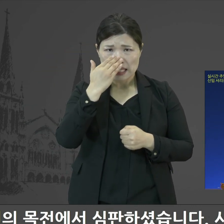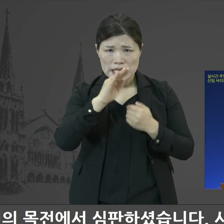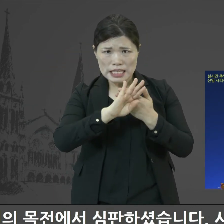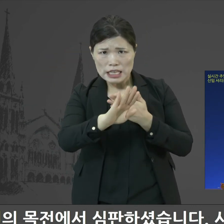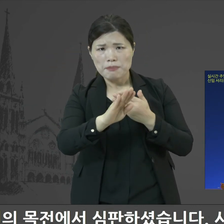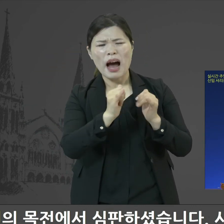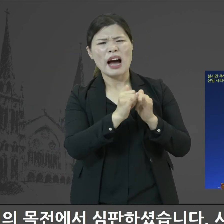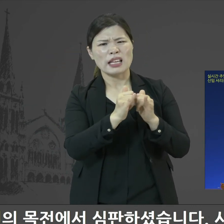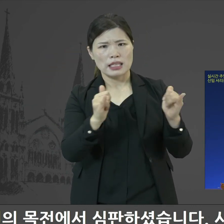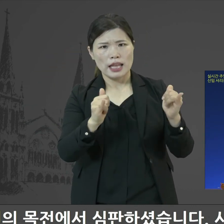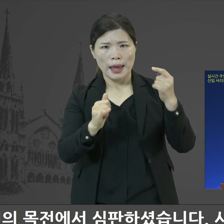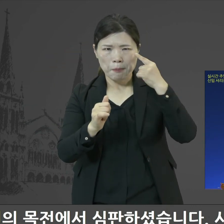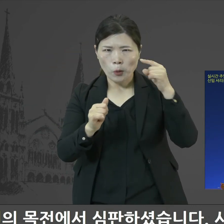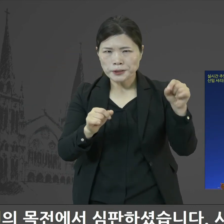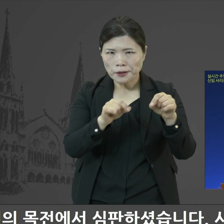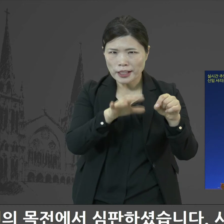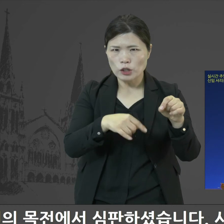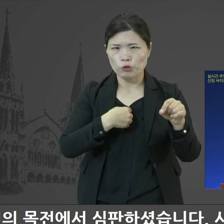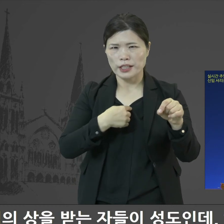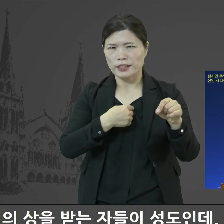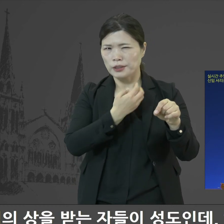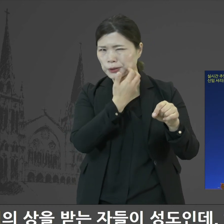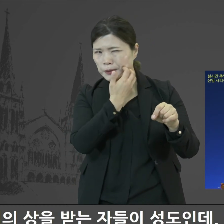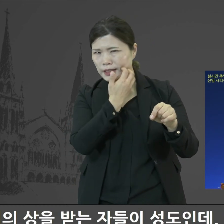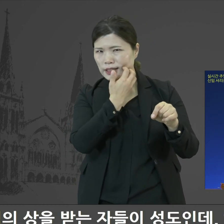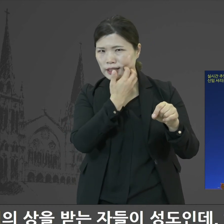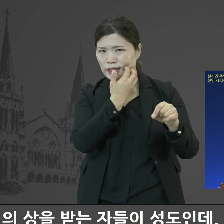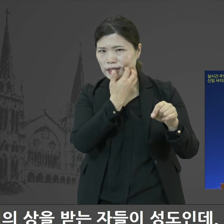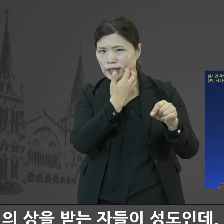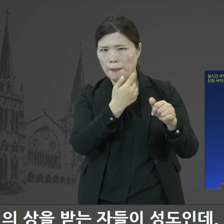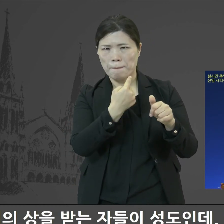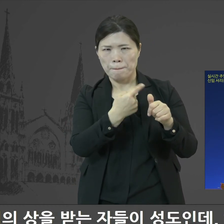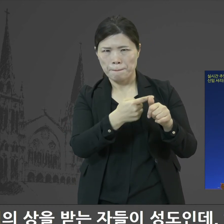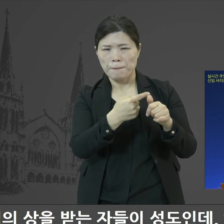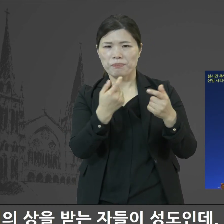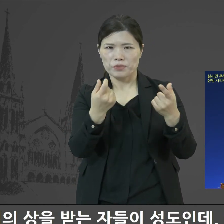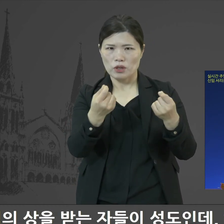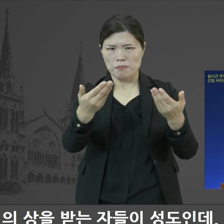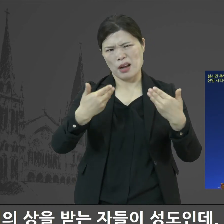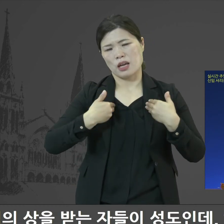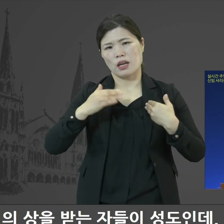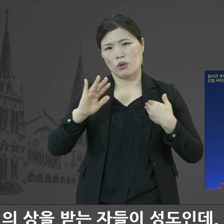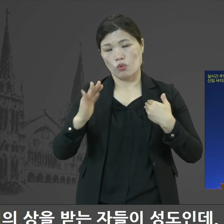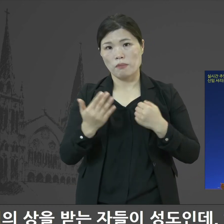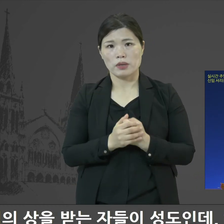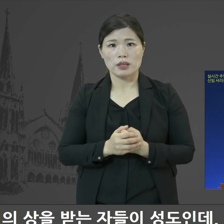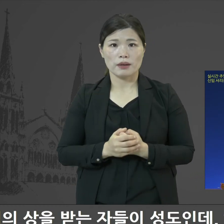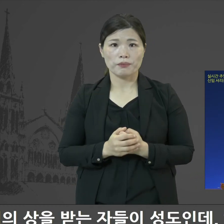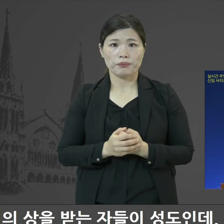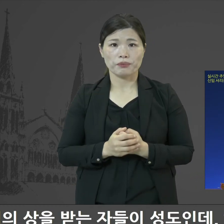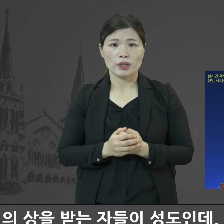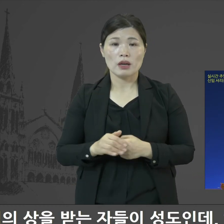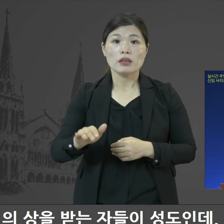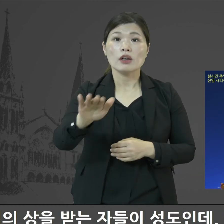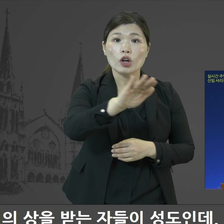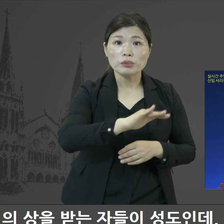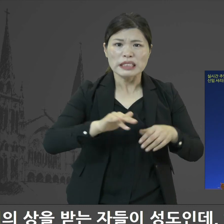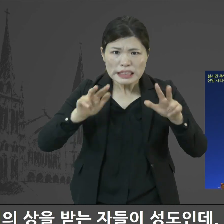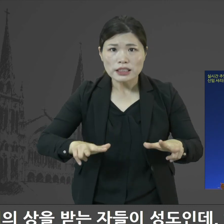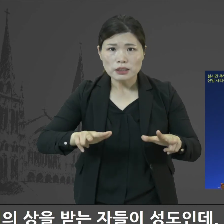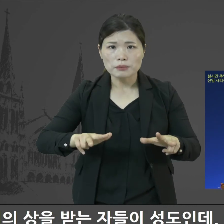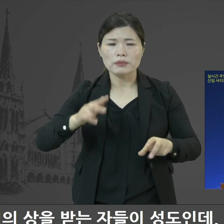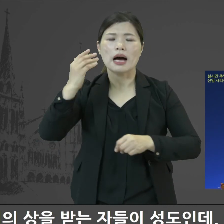되게 해버리신다는 것이죠. 말씀을 맺겠습니다. 우리 사랑하는 우리 충혈의 모든 성도 여러분, 지금 하나님의 눈을